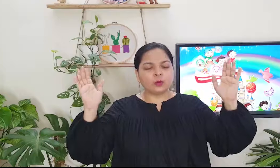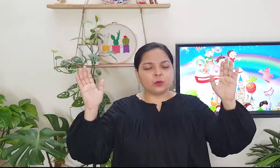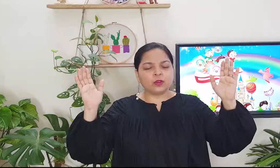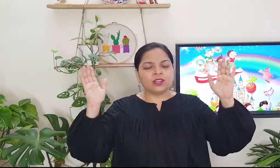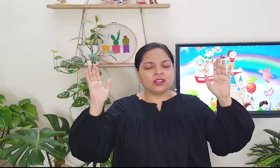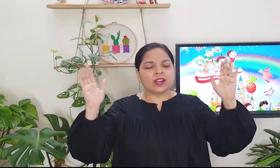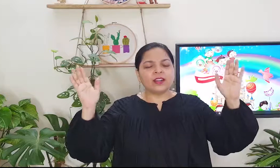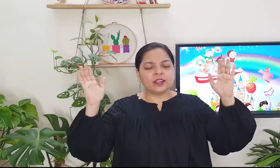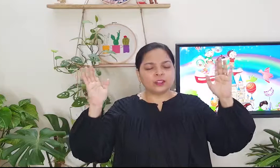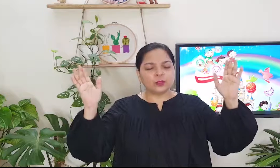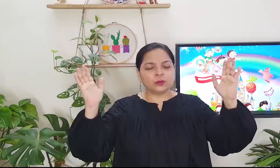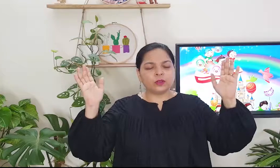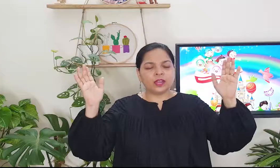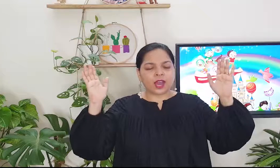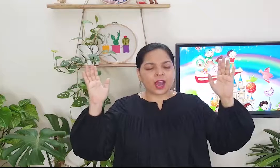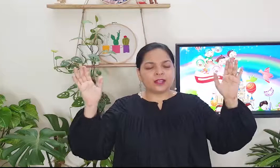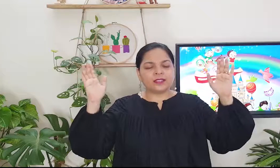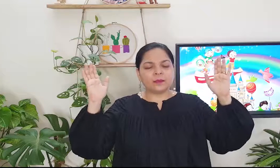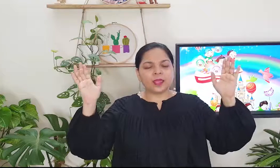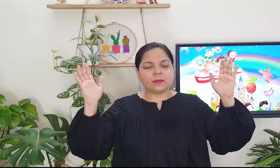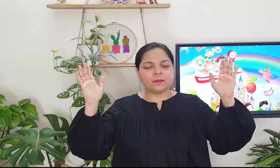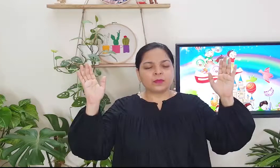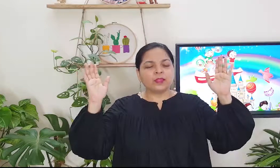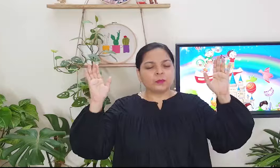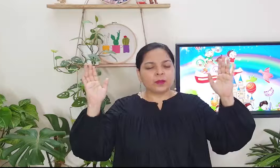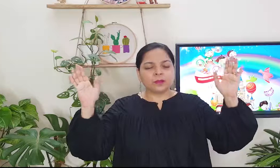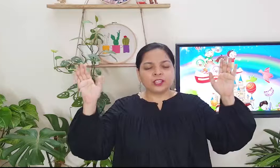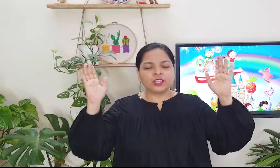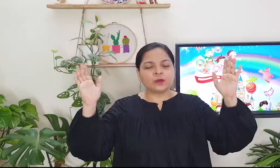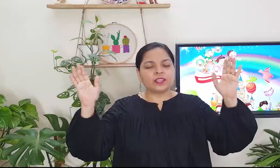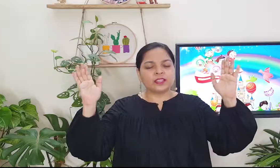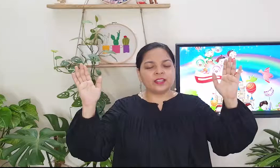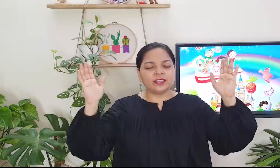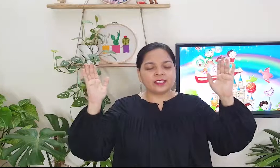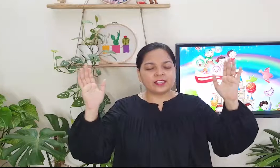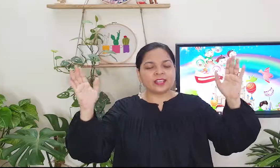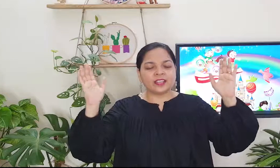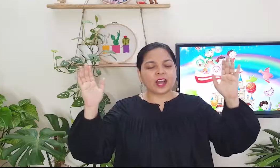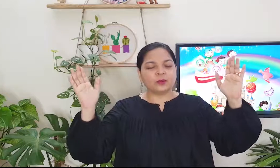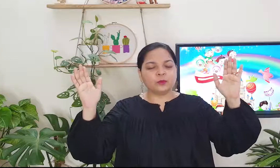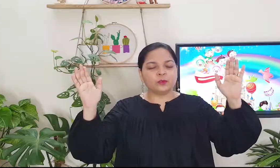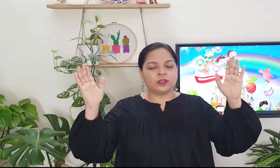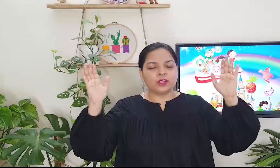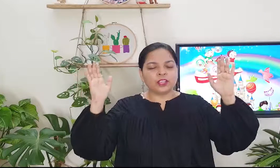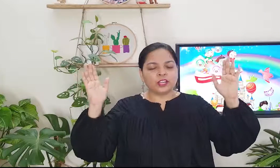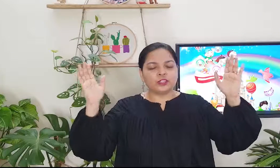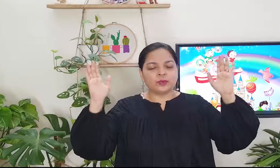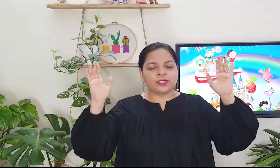আনন্দ জীবনকে গ্রহণ করছি। আজ থেকে আমি ঈশ্বরের সন্তান।